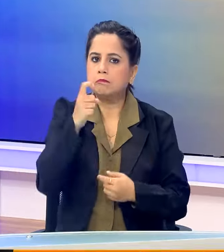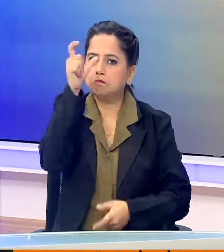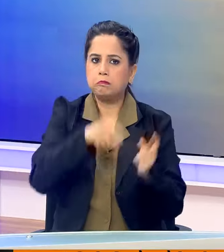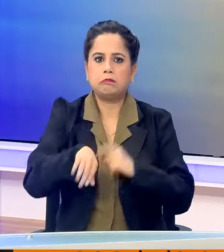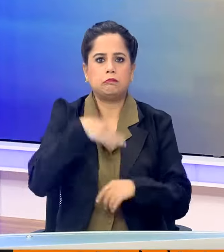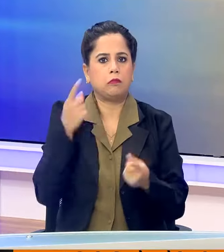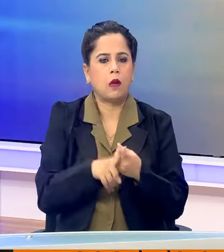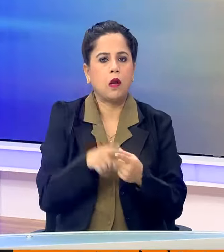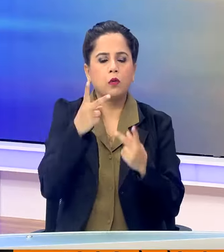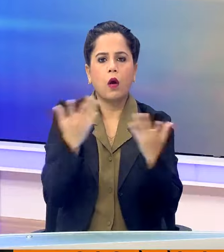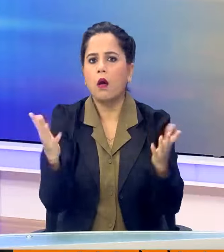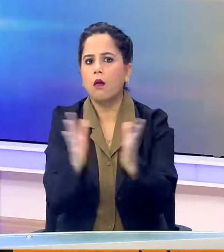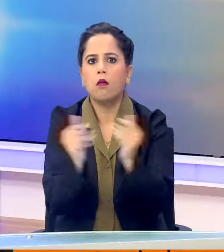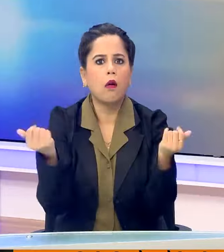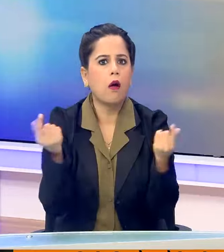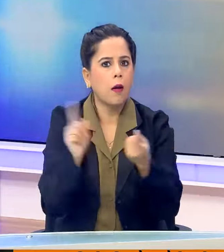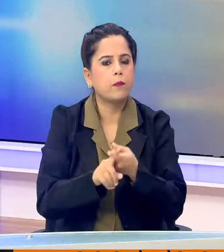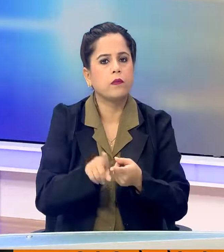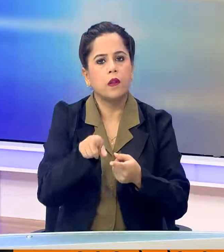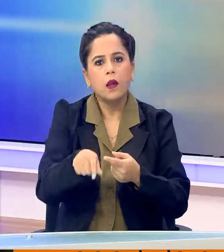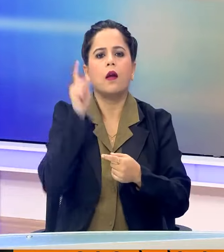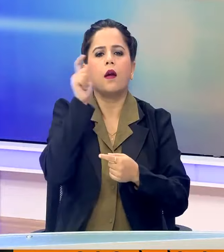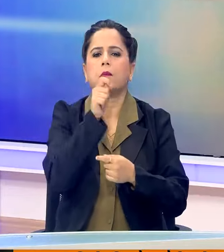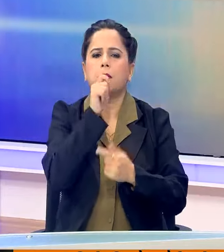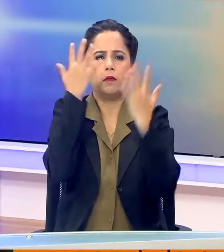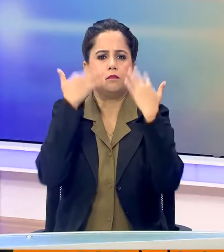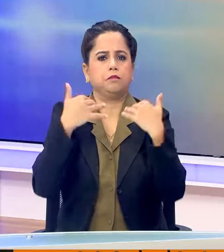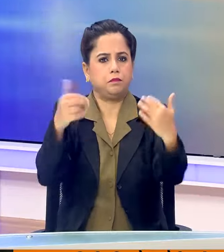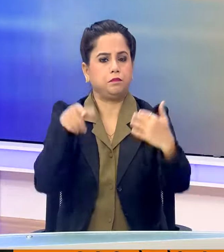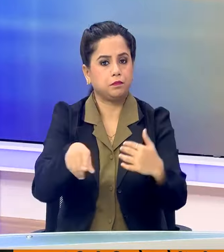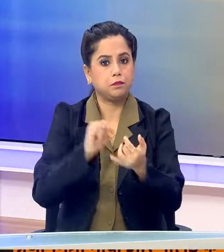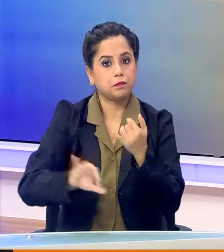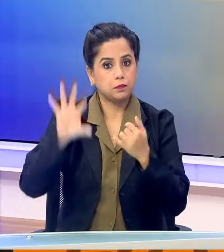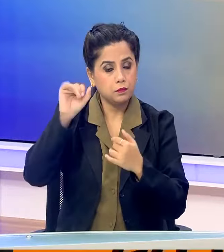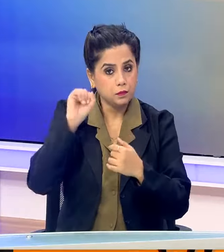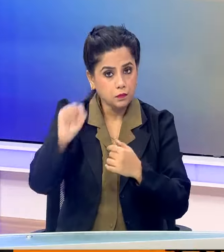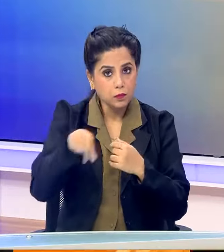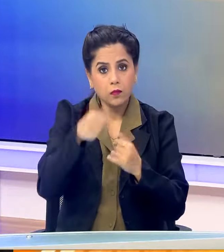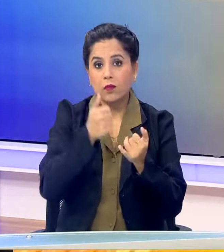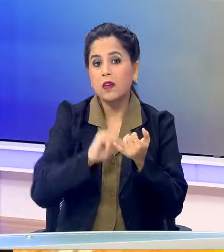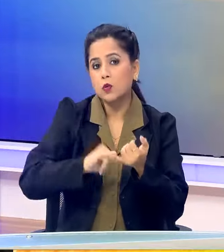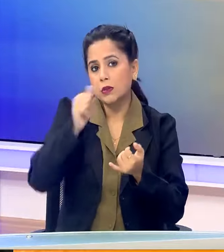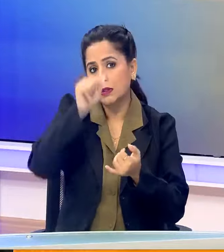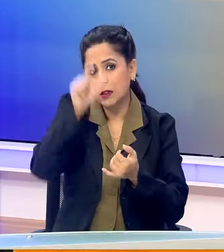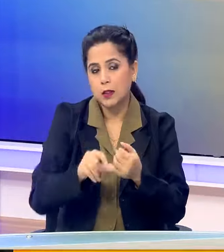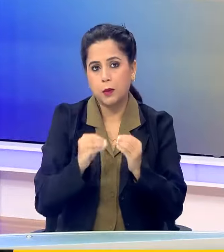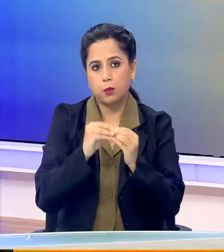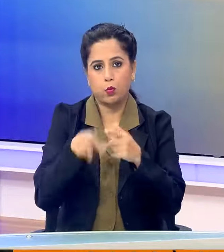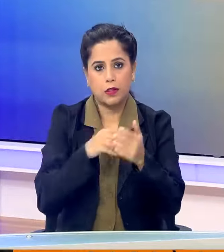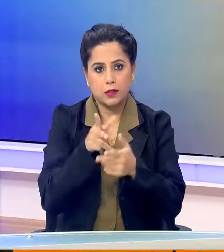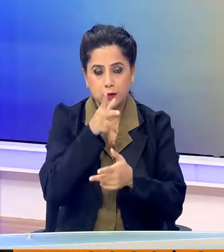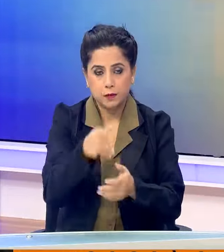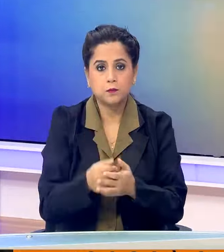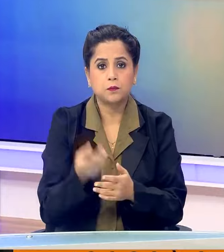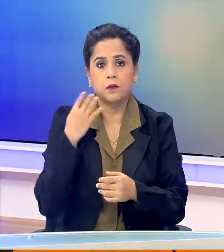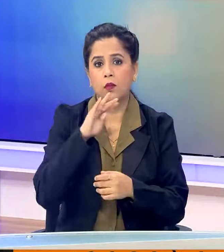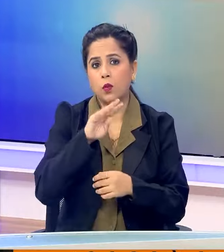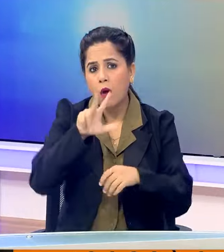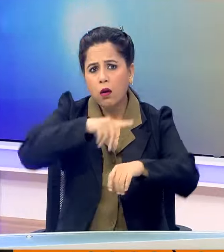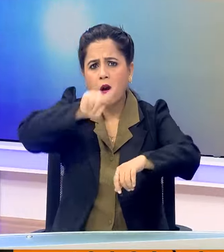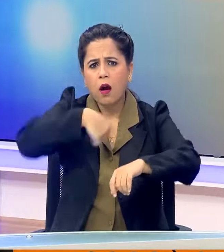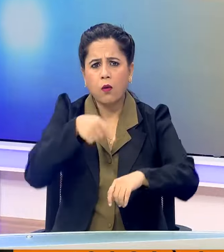अन्य लापता हैं एक प्रेस कॉन्फ्रेंस को संबोधित करते हुए राज्य के राजस्व सचिव बृजेश पांडे ने कहा कि पिछले 48